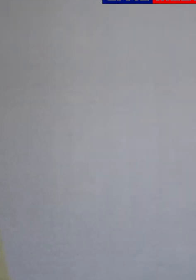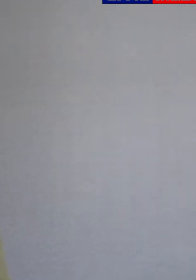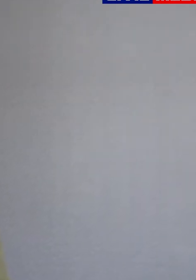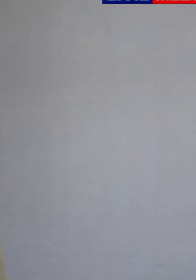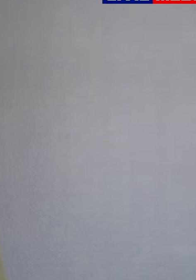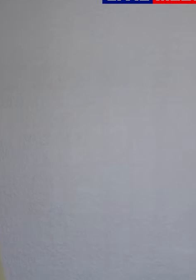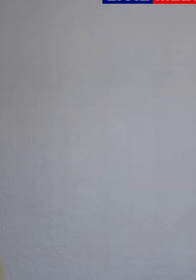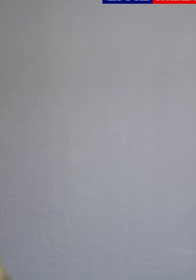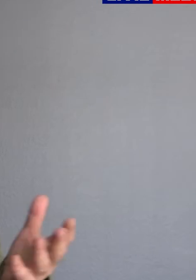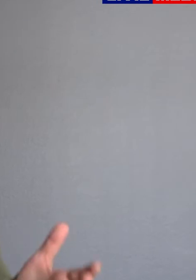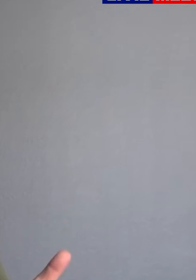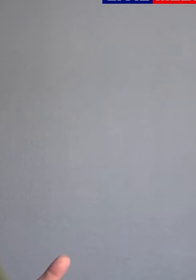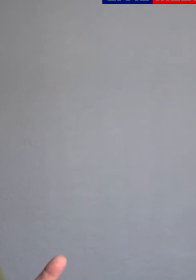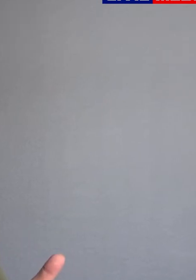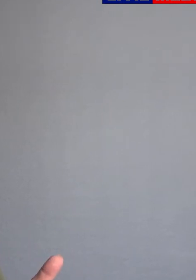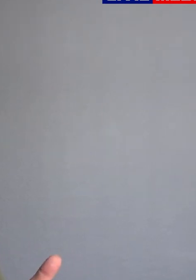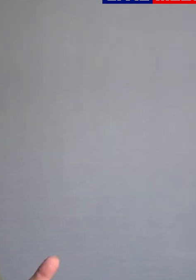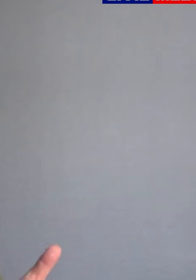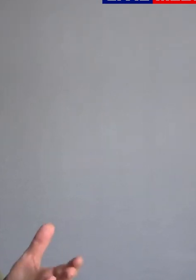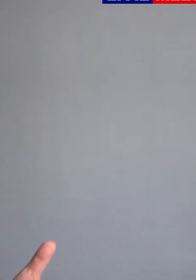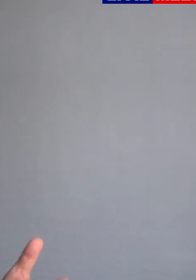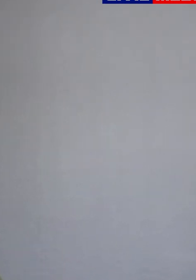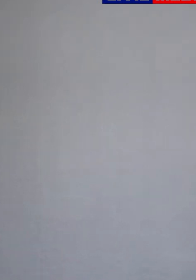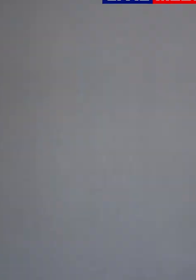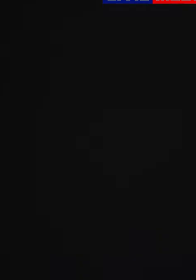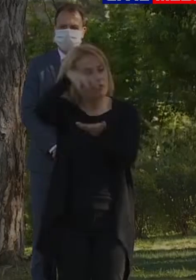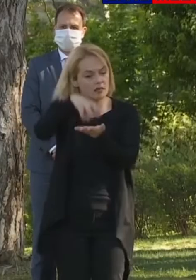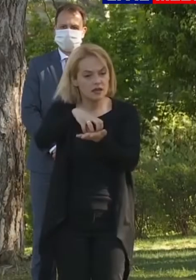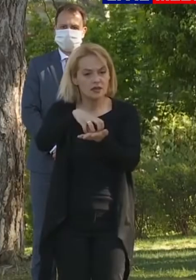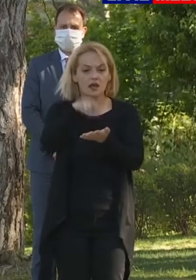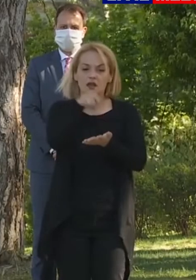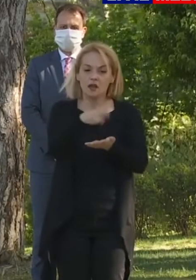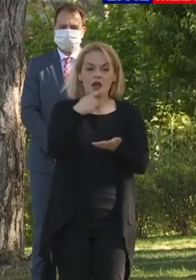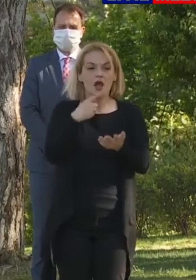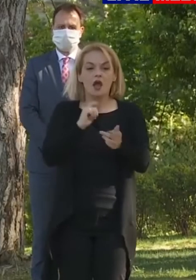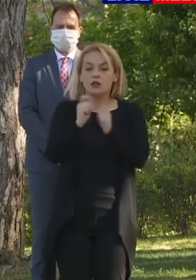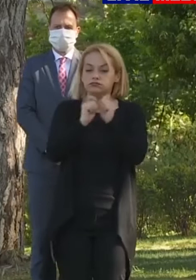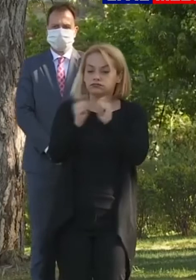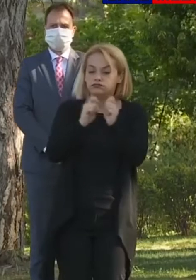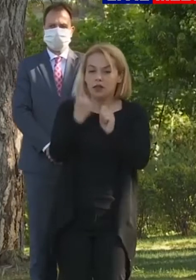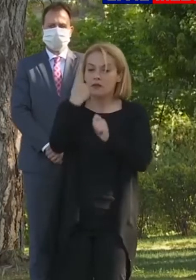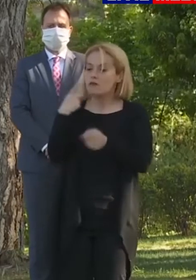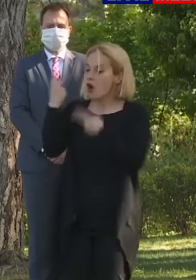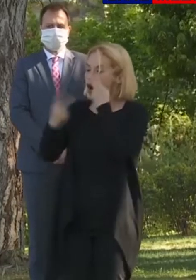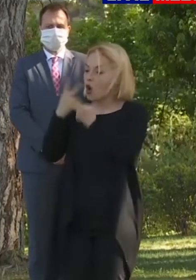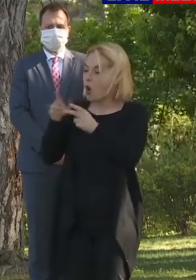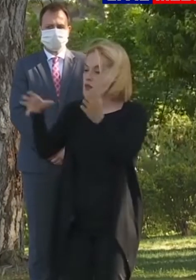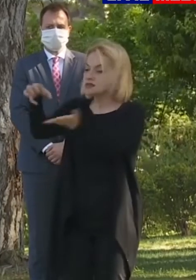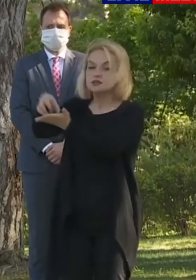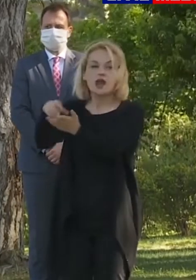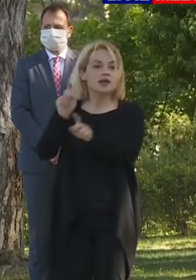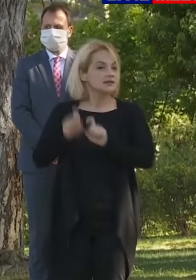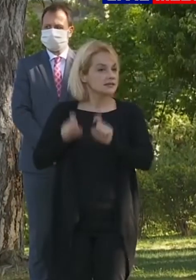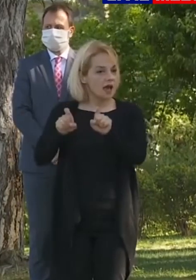и културата на, погодувате, лидерски средби. Треба да се консултираме со Комисијата за заразни